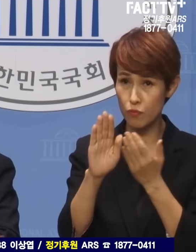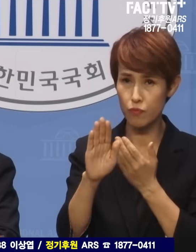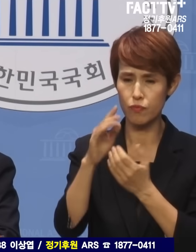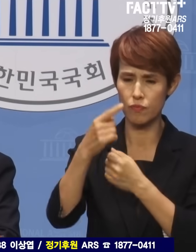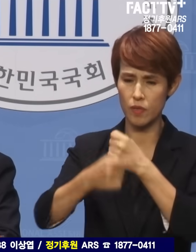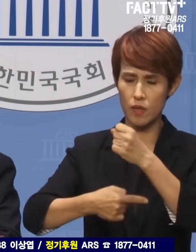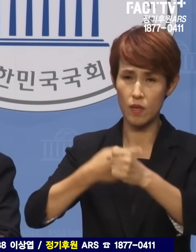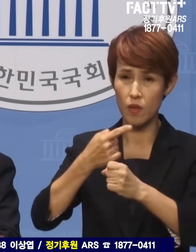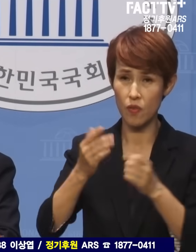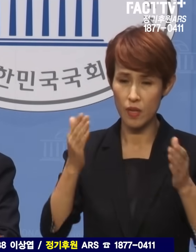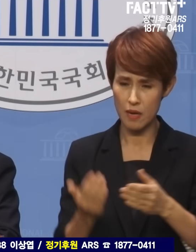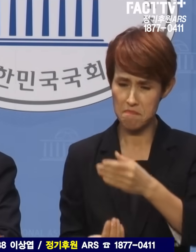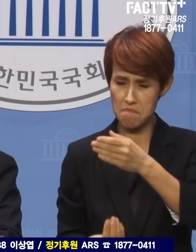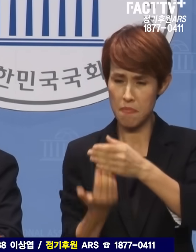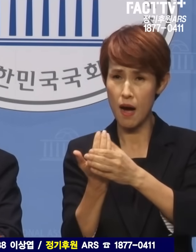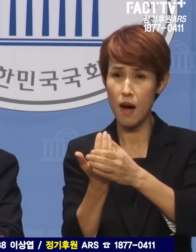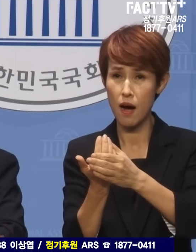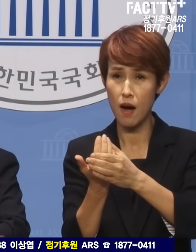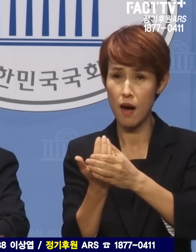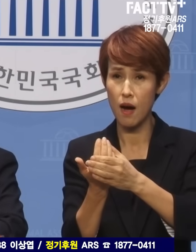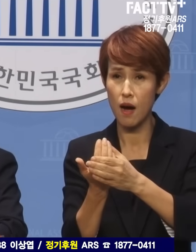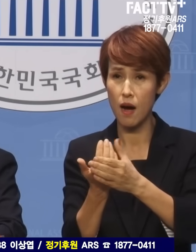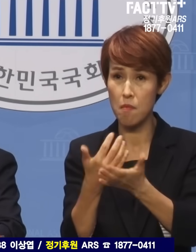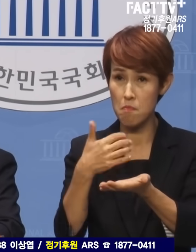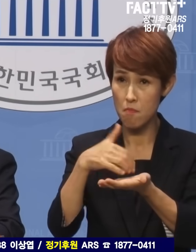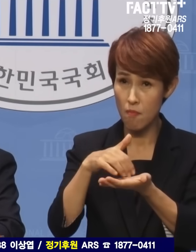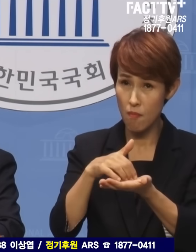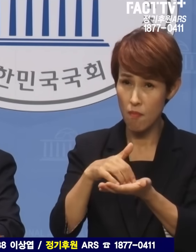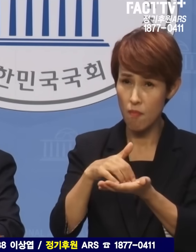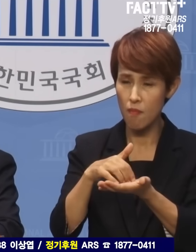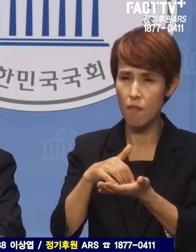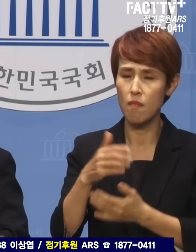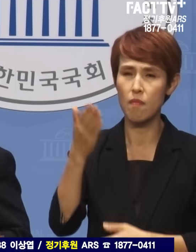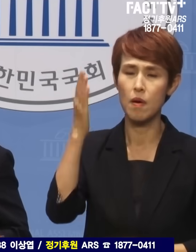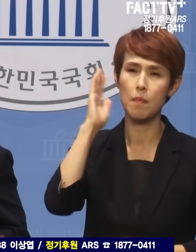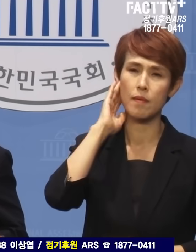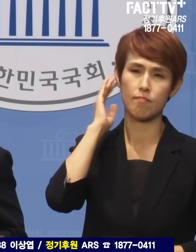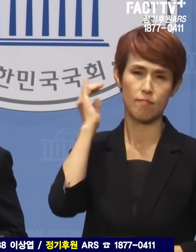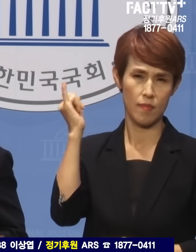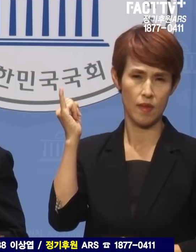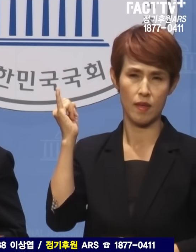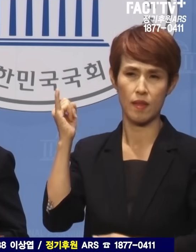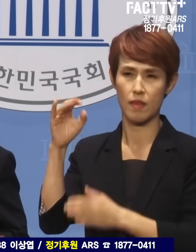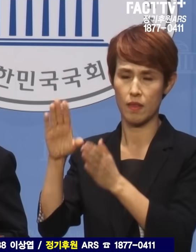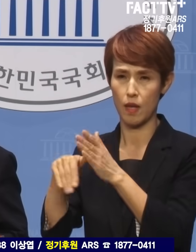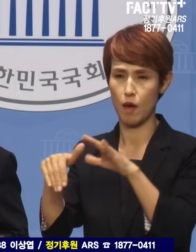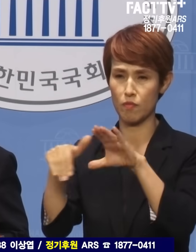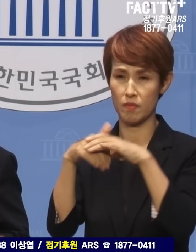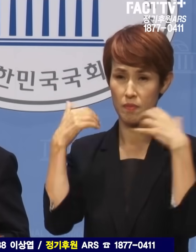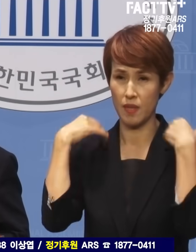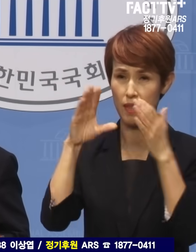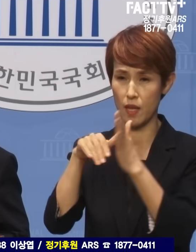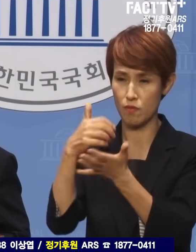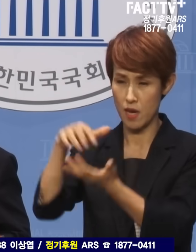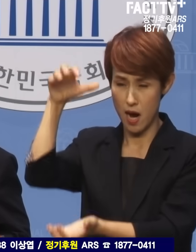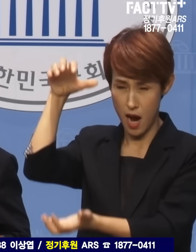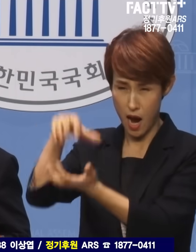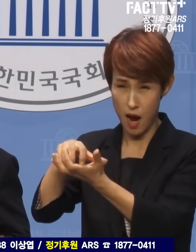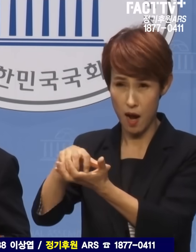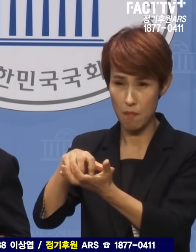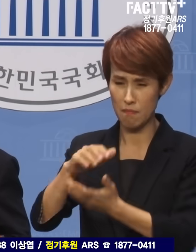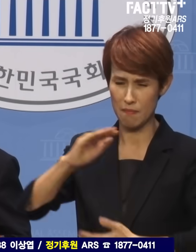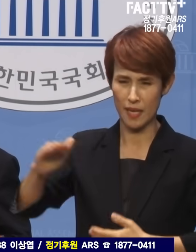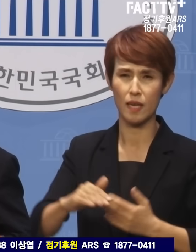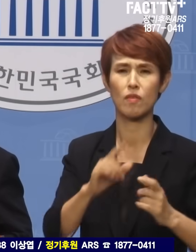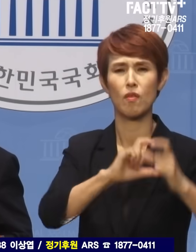1년 동안 발생한 사건이 지난 박근혜 문재인정부 임기 다 합친 것보다